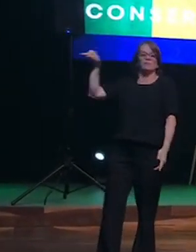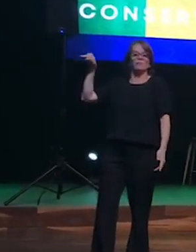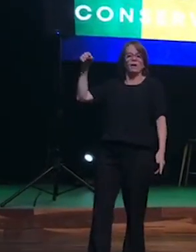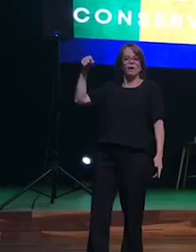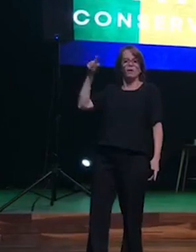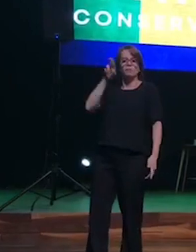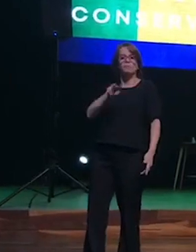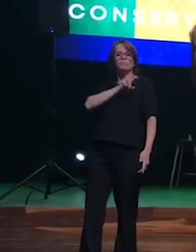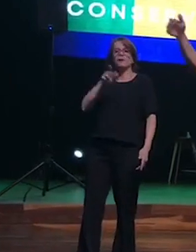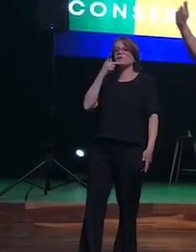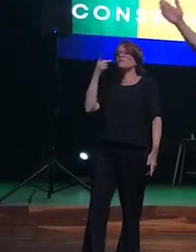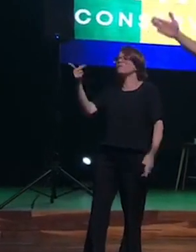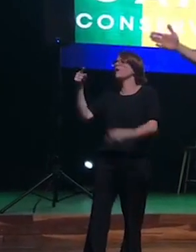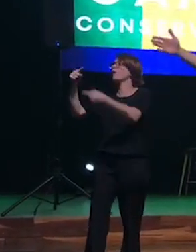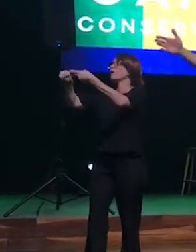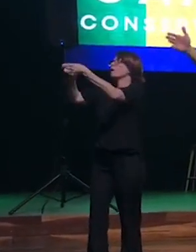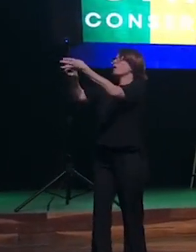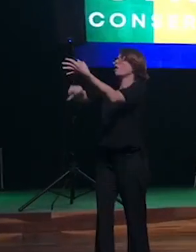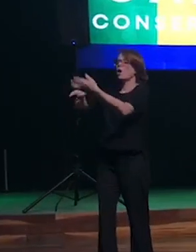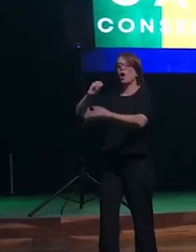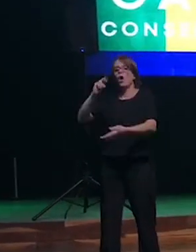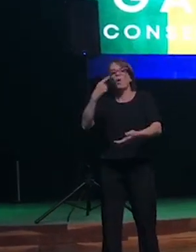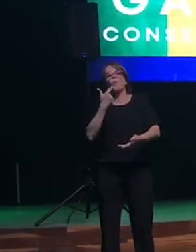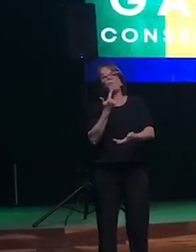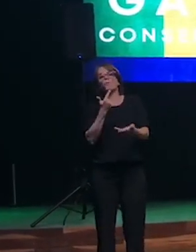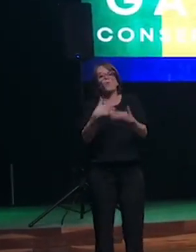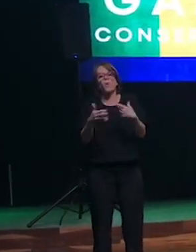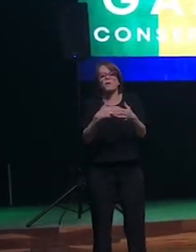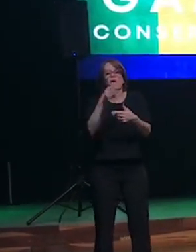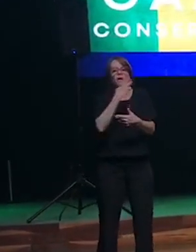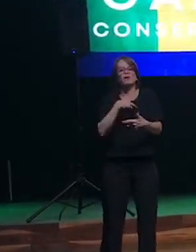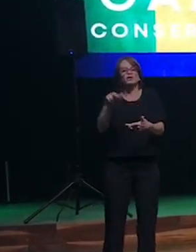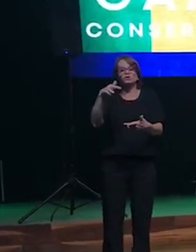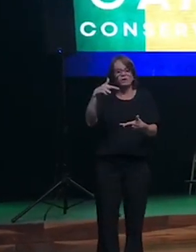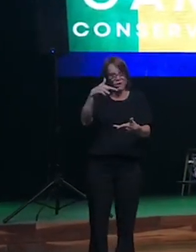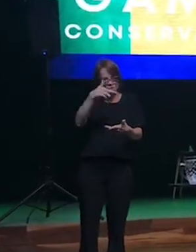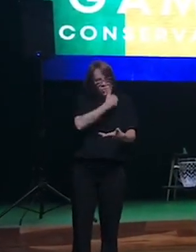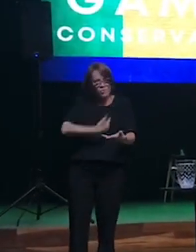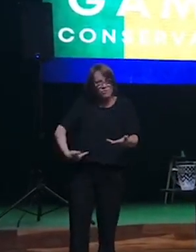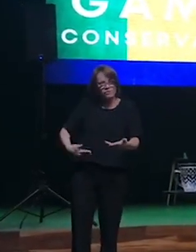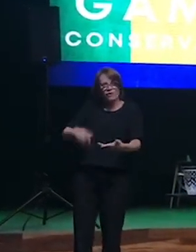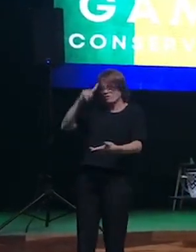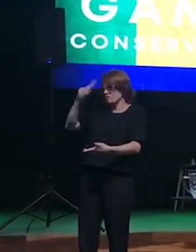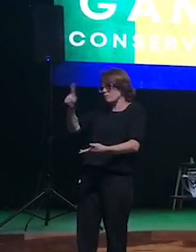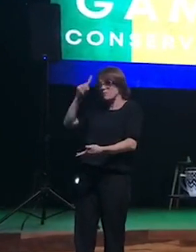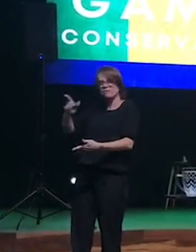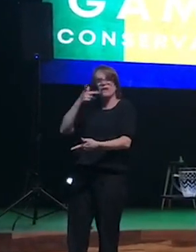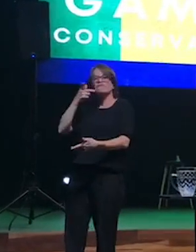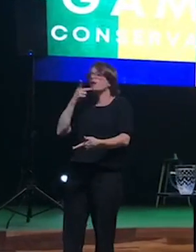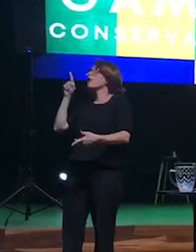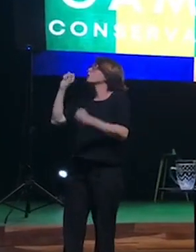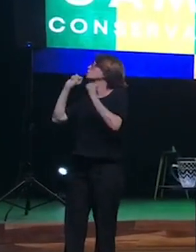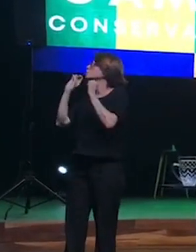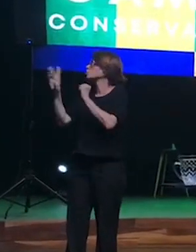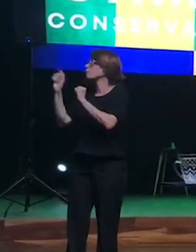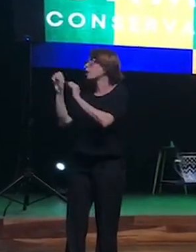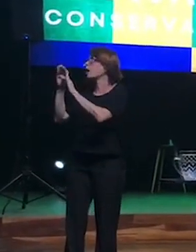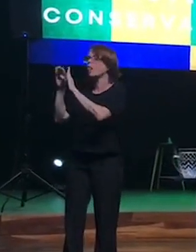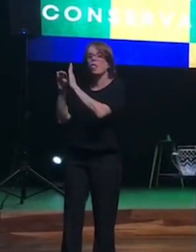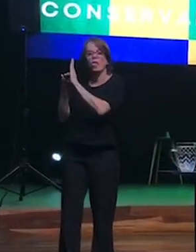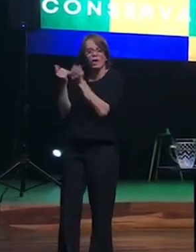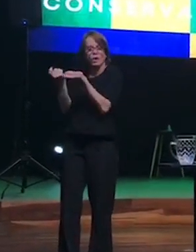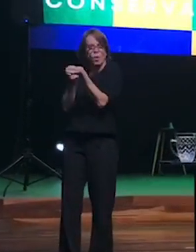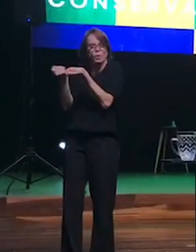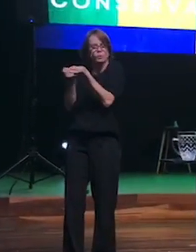que permite aos sacerdotes de determinada religião dizer isso ou aquilo. Vocês estão entendendo o que eu estou dizendo? Essa liberdade é